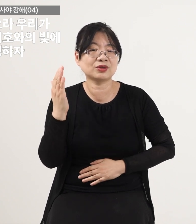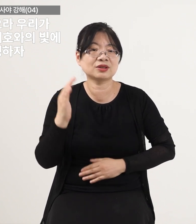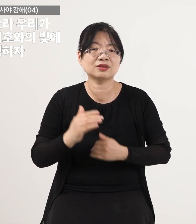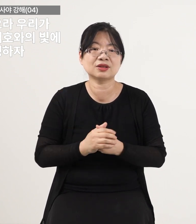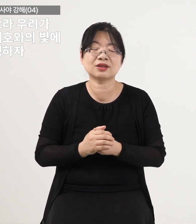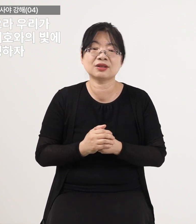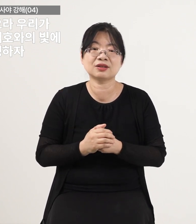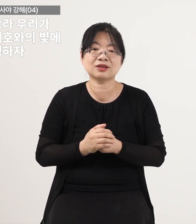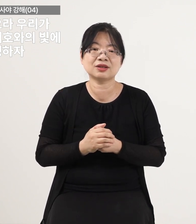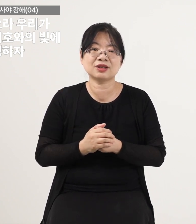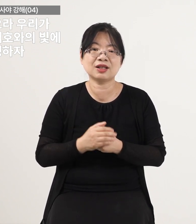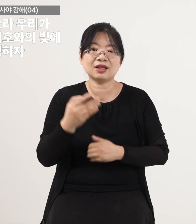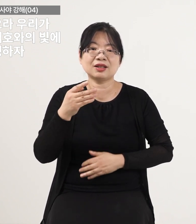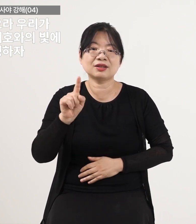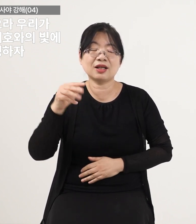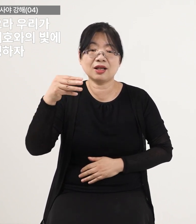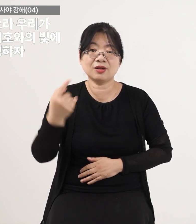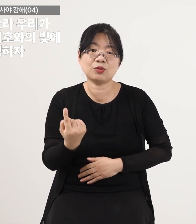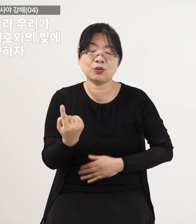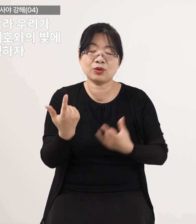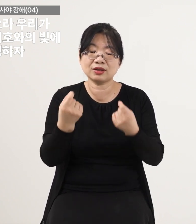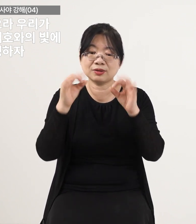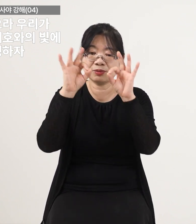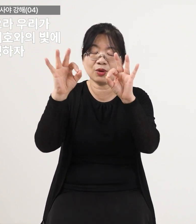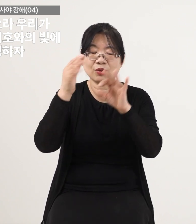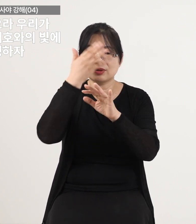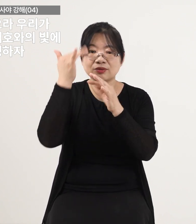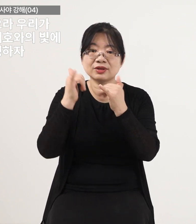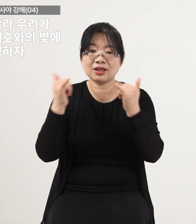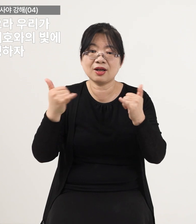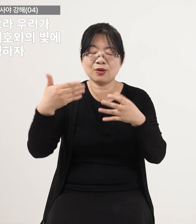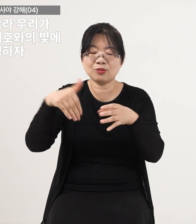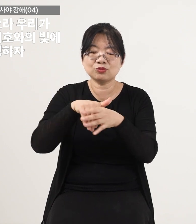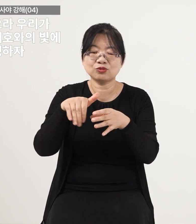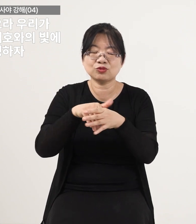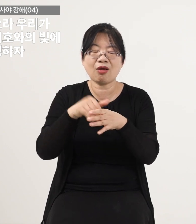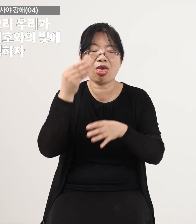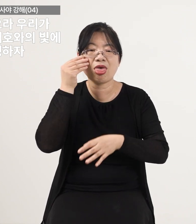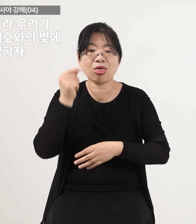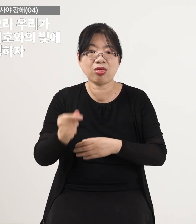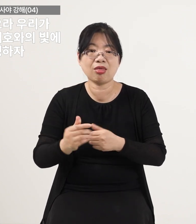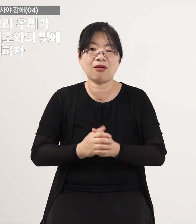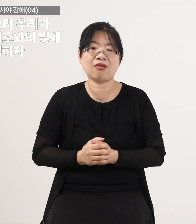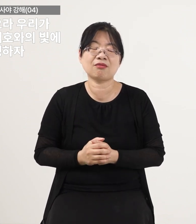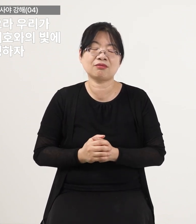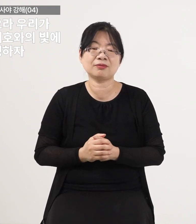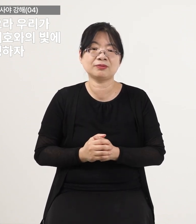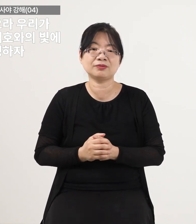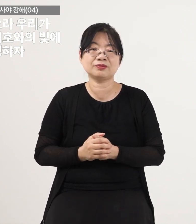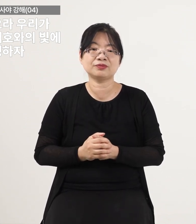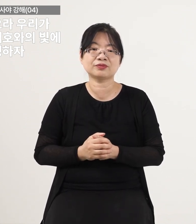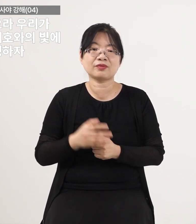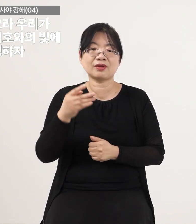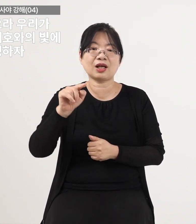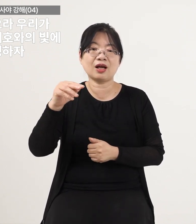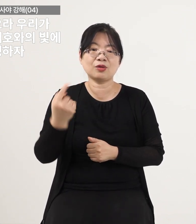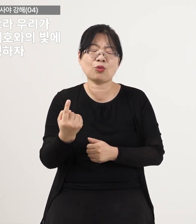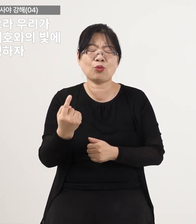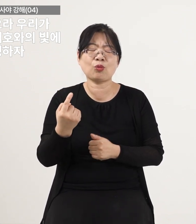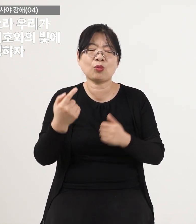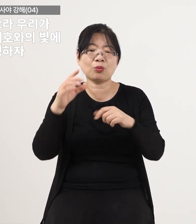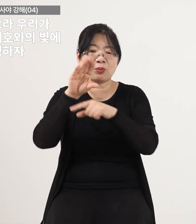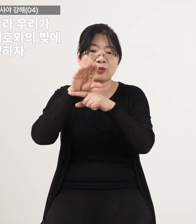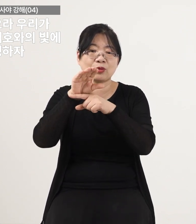이 타로 같은 거는 젊은이들이 아주 문화로 자리 잡았어요. 이거 안 나오는 방송이